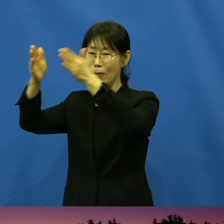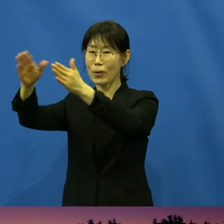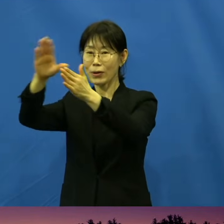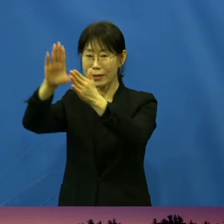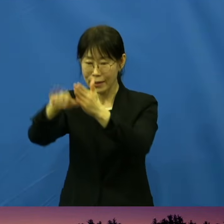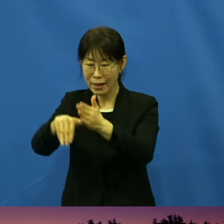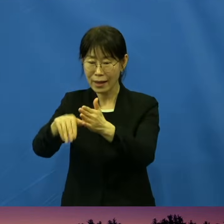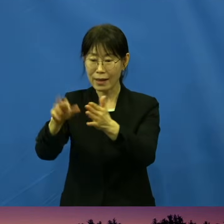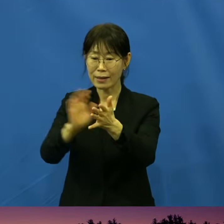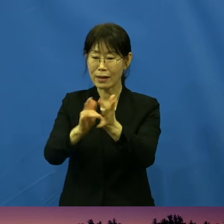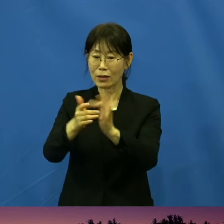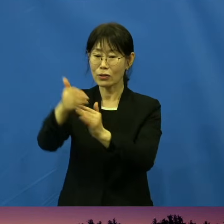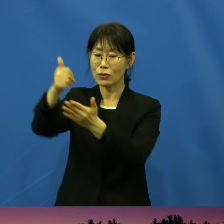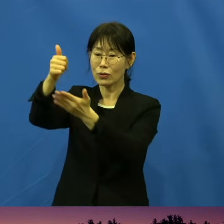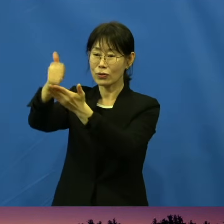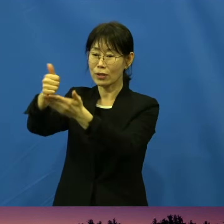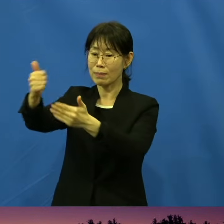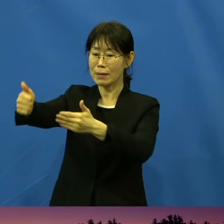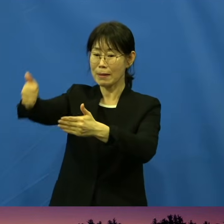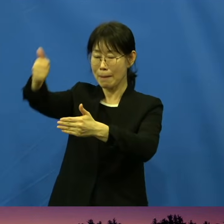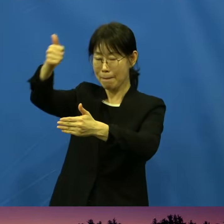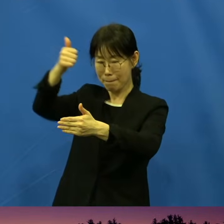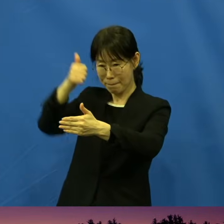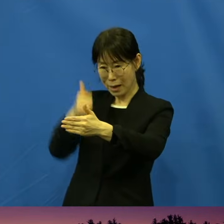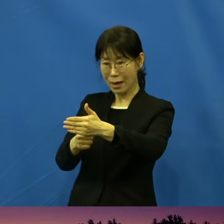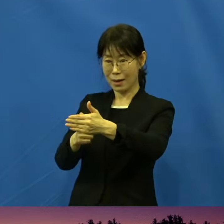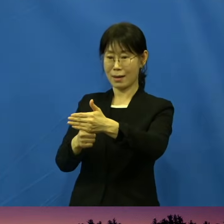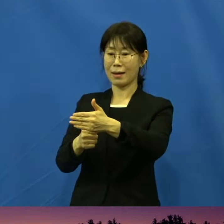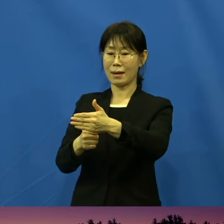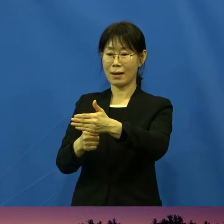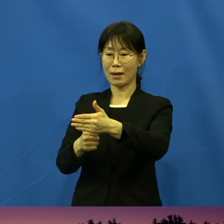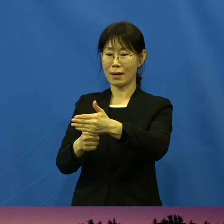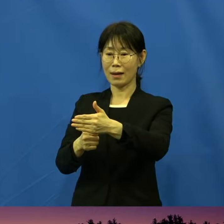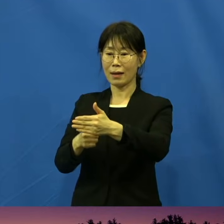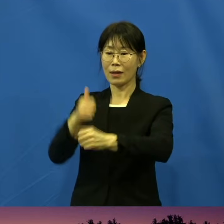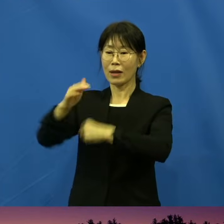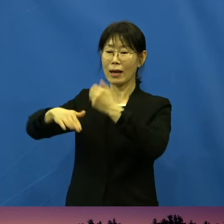그리스도와 나와 나의 자아가 일치가 되는 날이 와요.